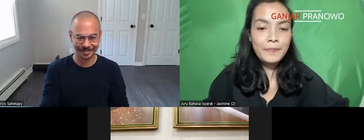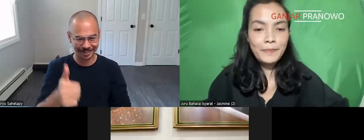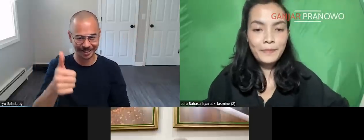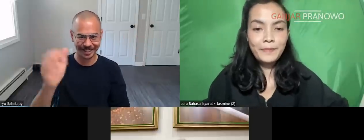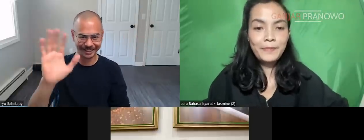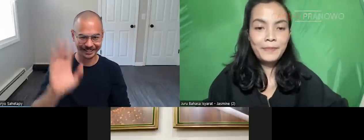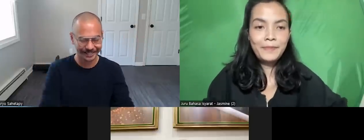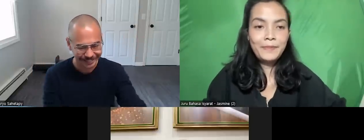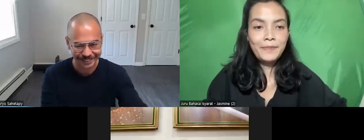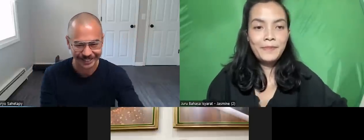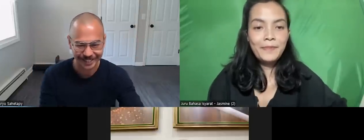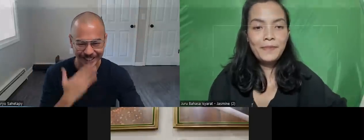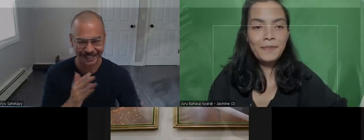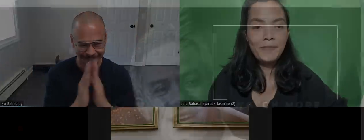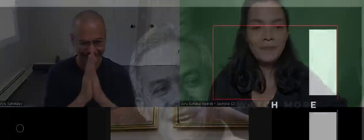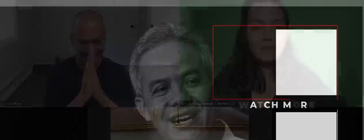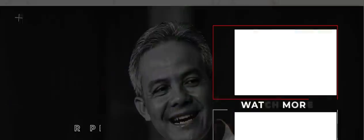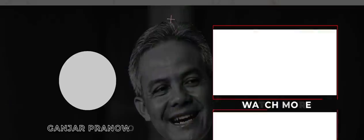ya makasih